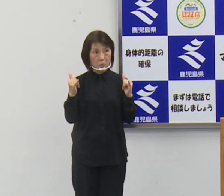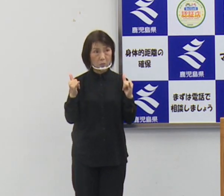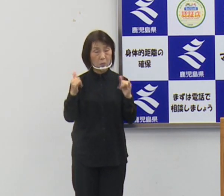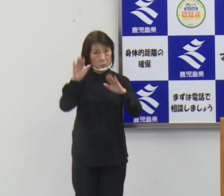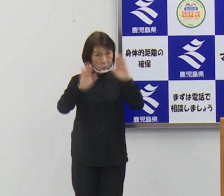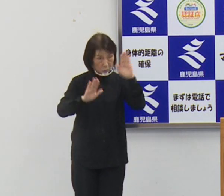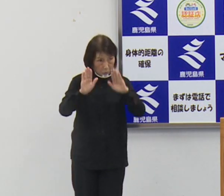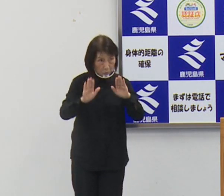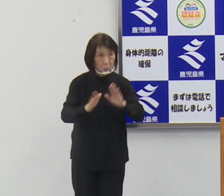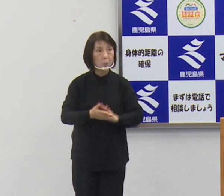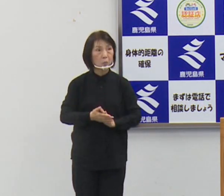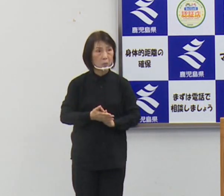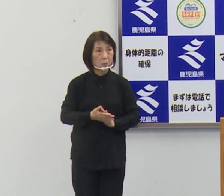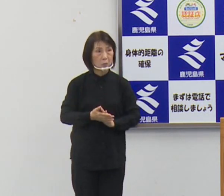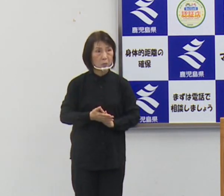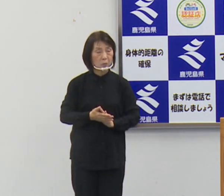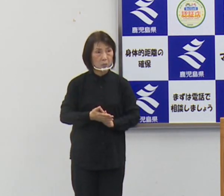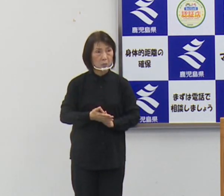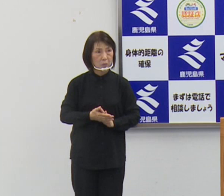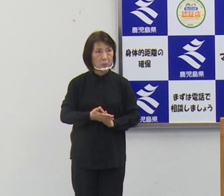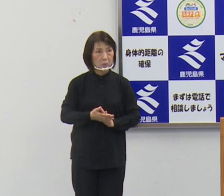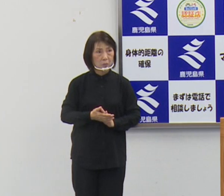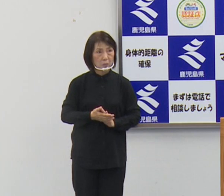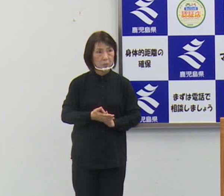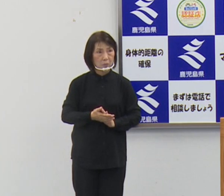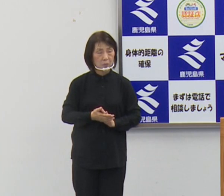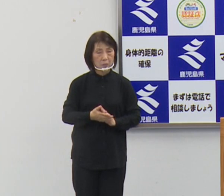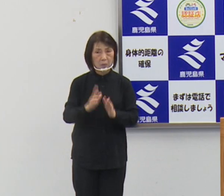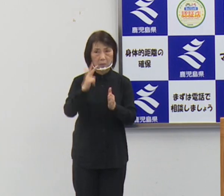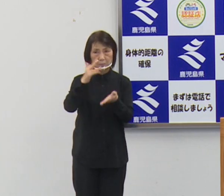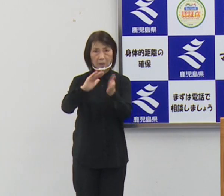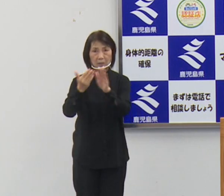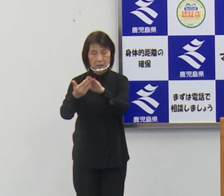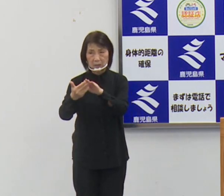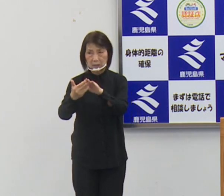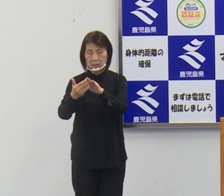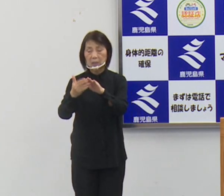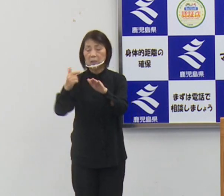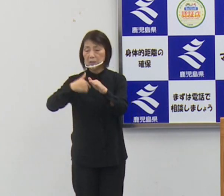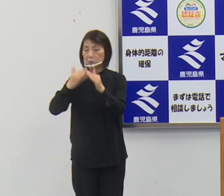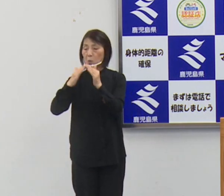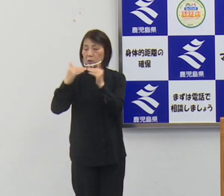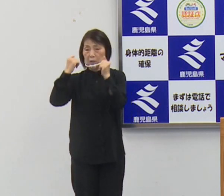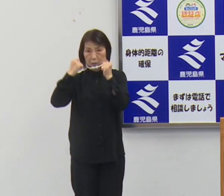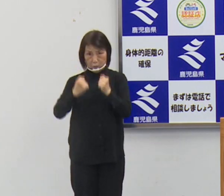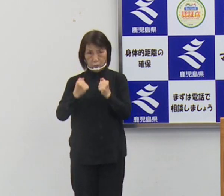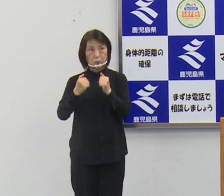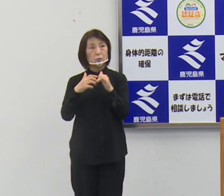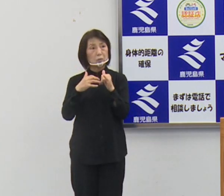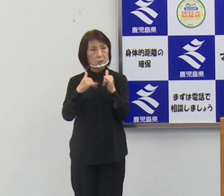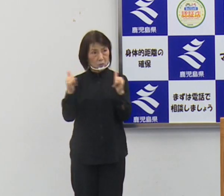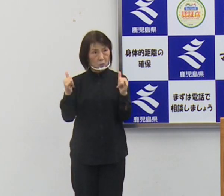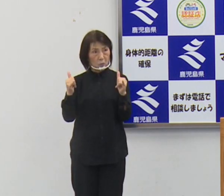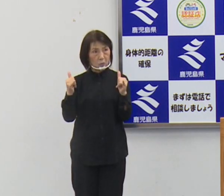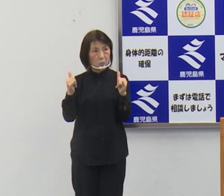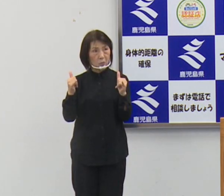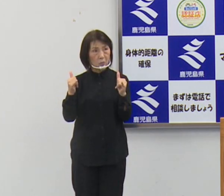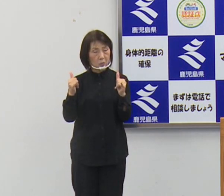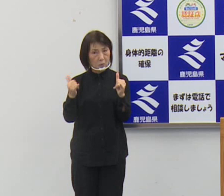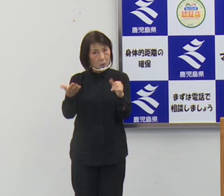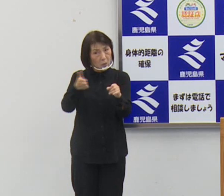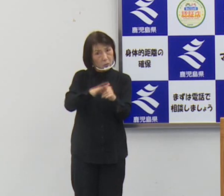ども、この情報伝達の強化の中にその市町村へ その自宅待機者の情報の提供というのは含まれているんでしょ